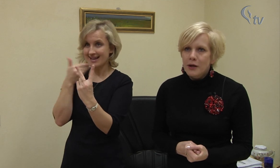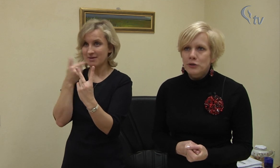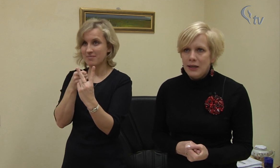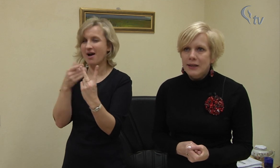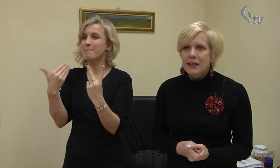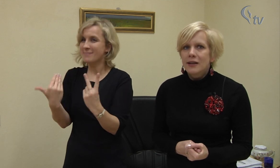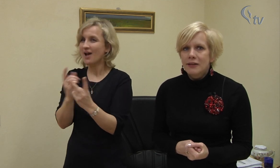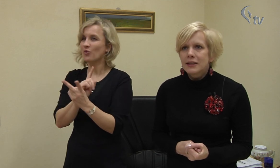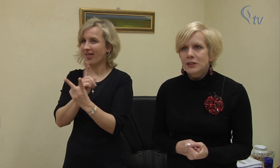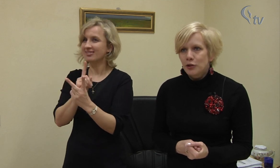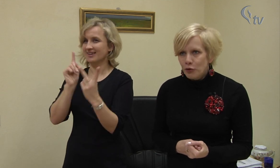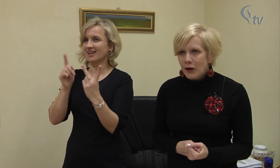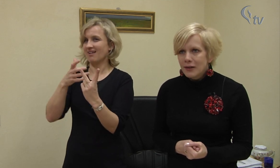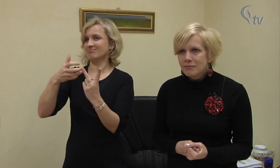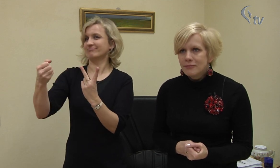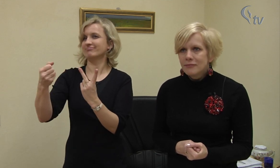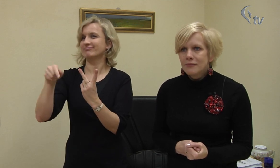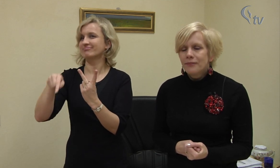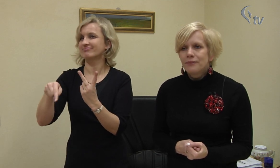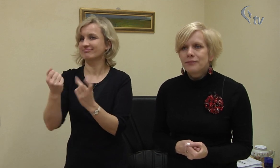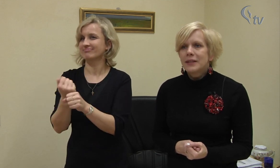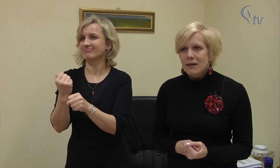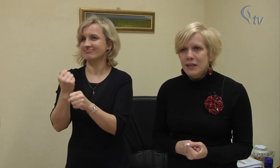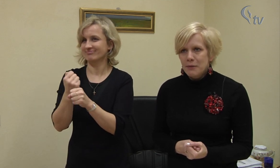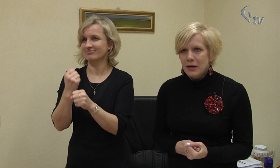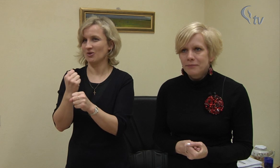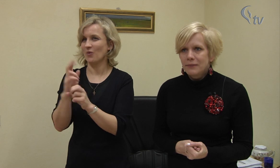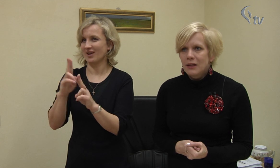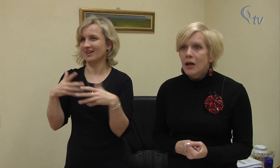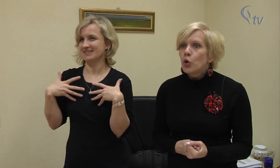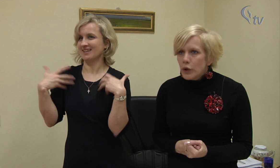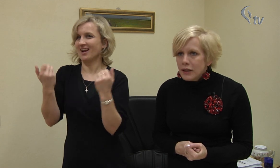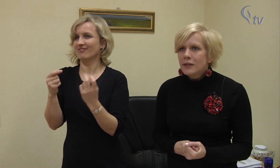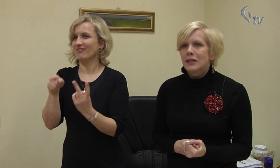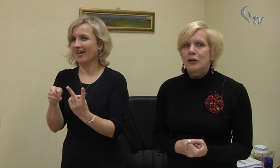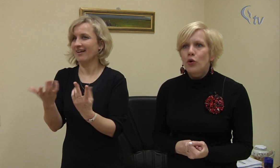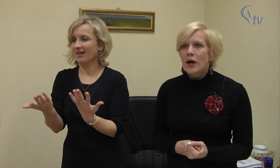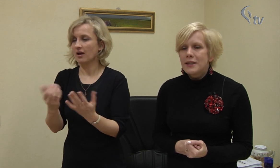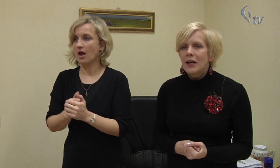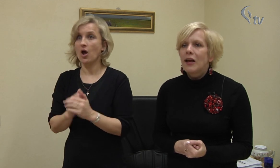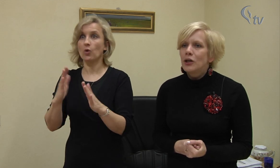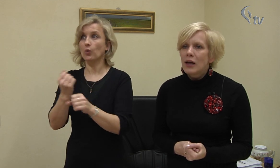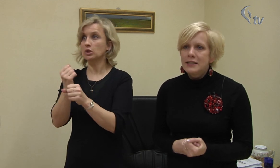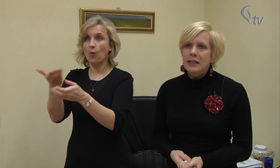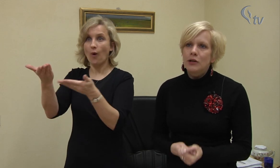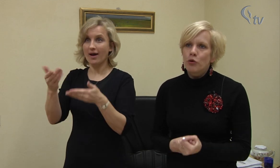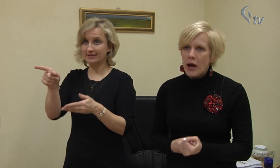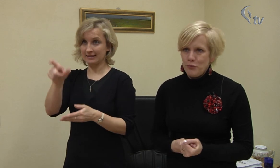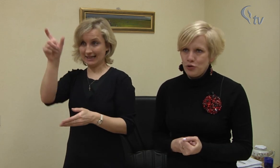praegusel hetkel ikkagi võetakse tööle terve inimene. Kui sellel tööandjal ei ole isiklikku kogemust